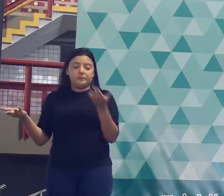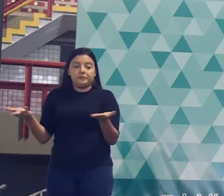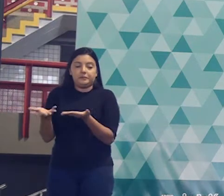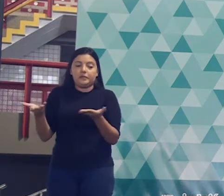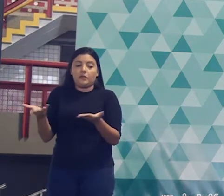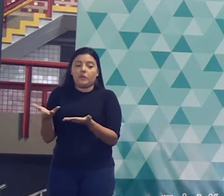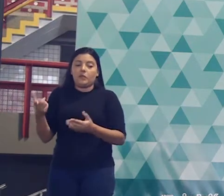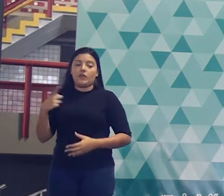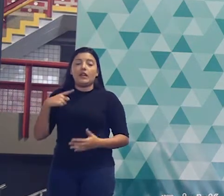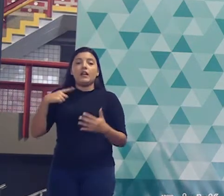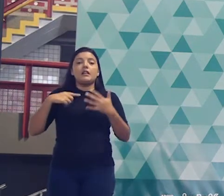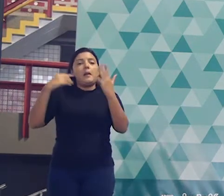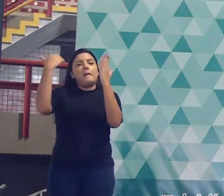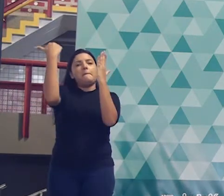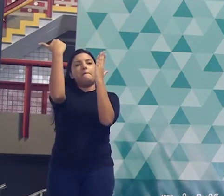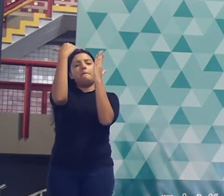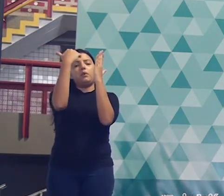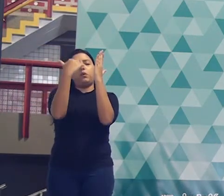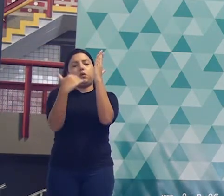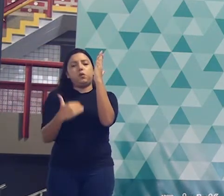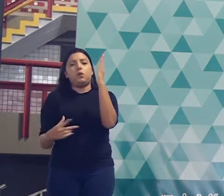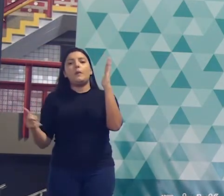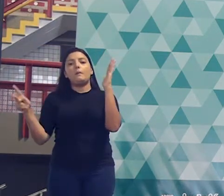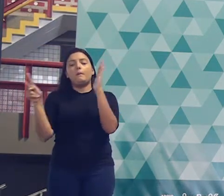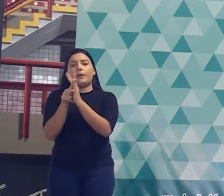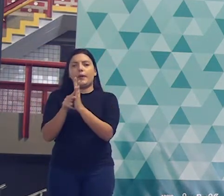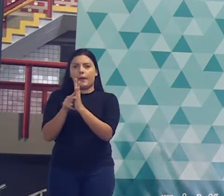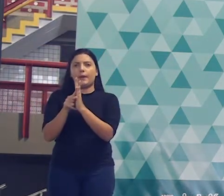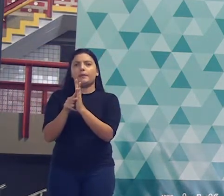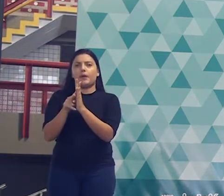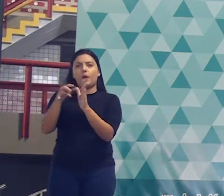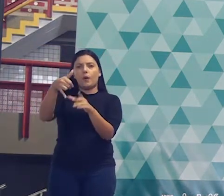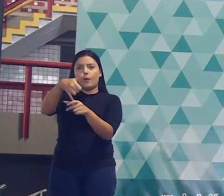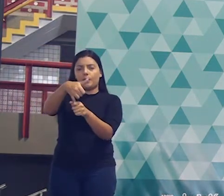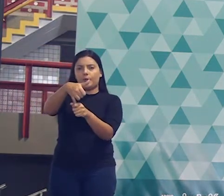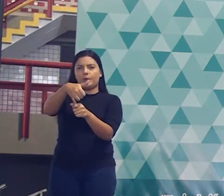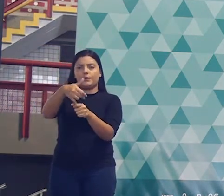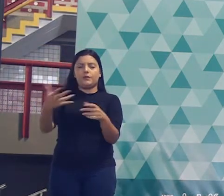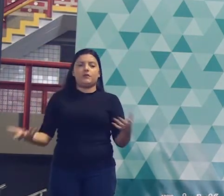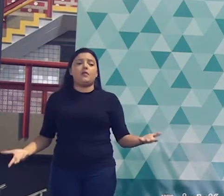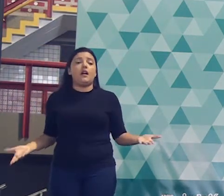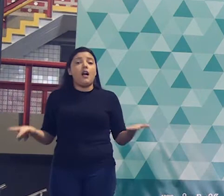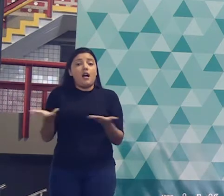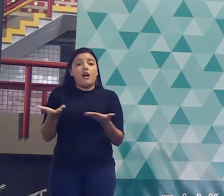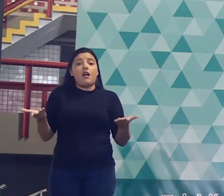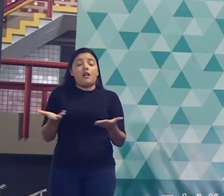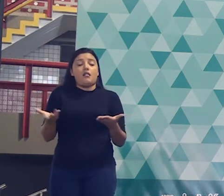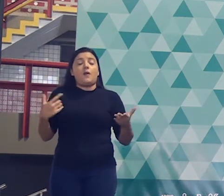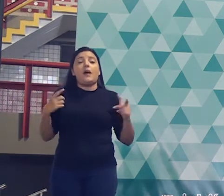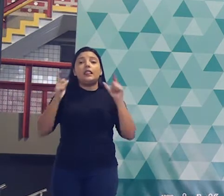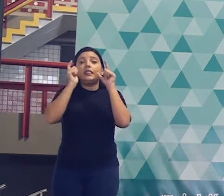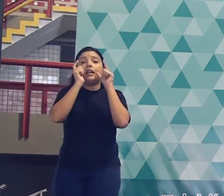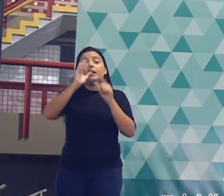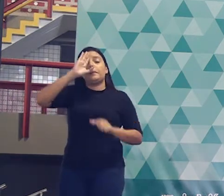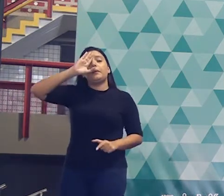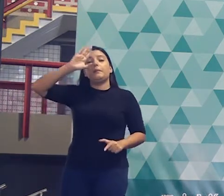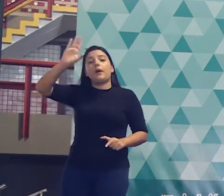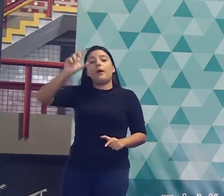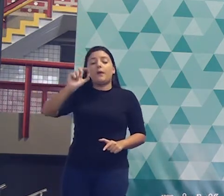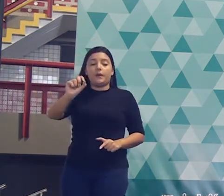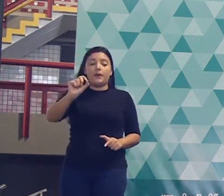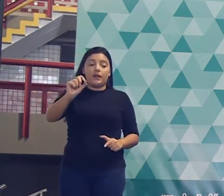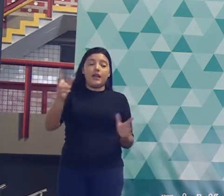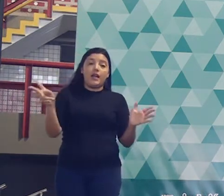acompanhar, tem todas as reações de combustão. Só que assim, no nosso caso, o que interessa? Não interessa